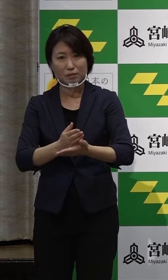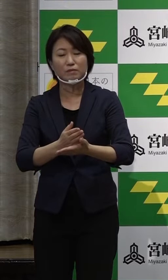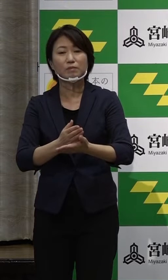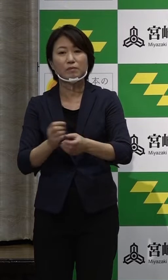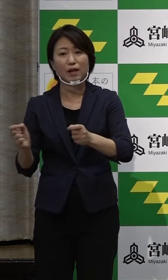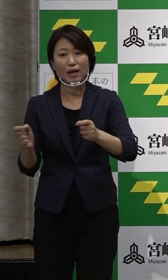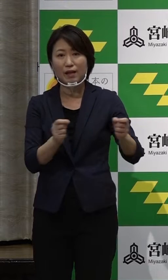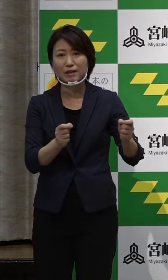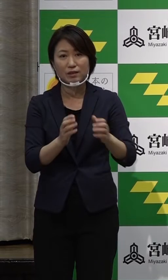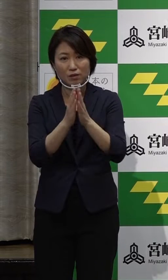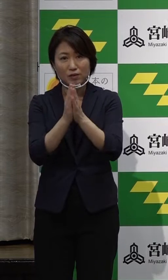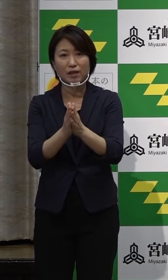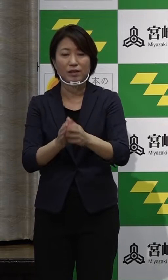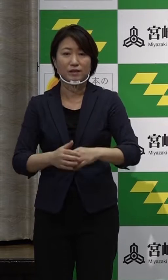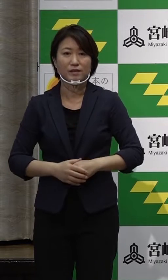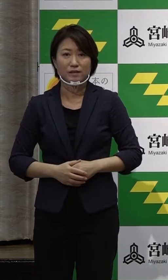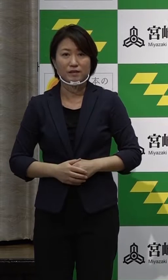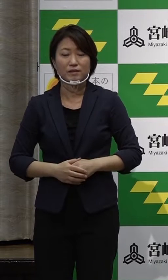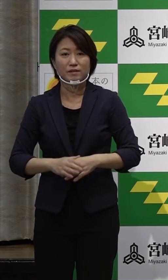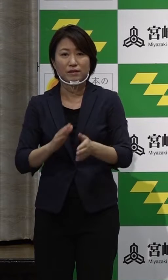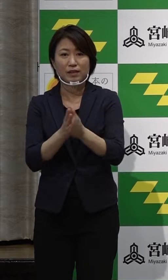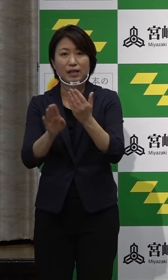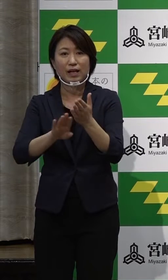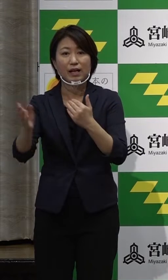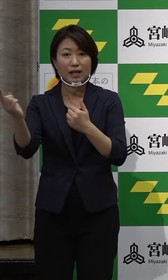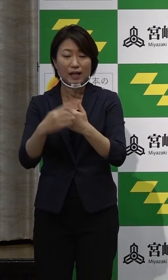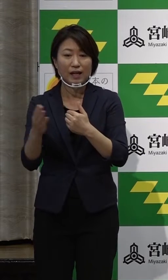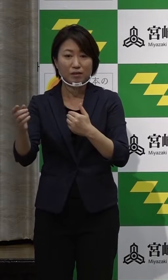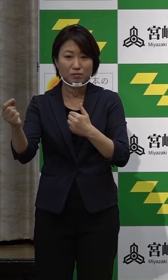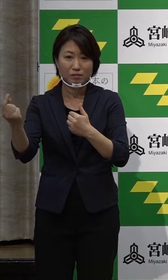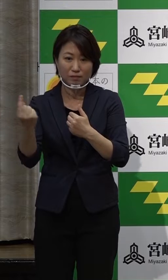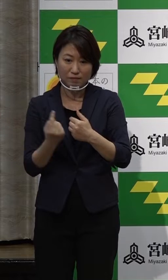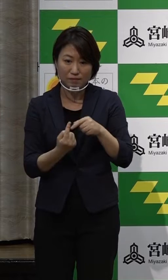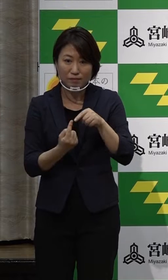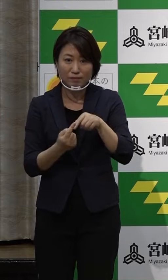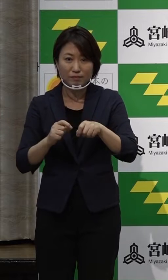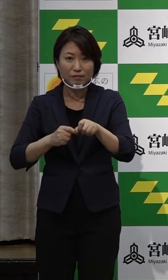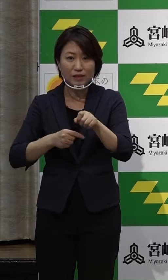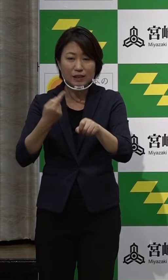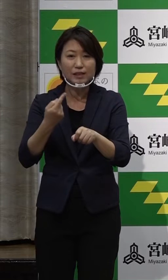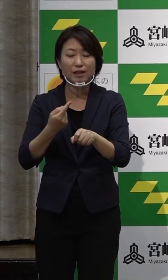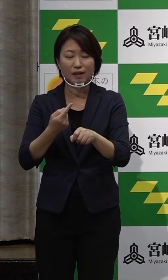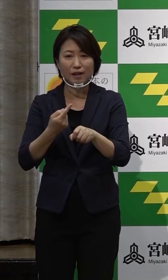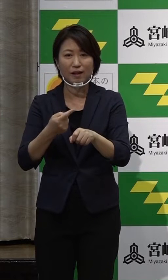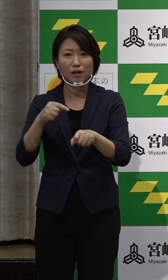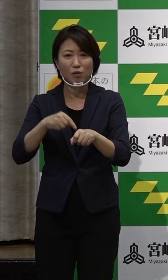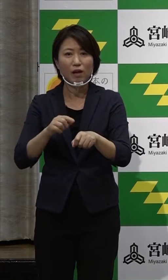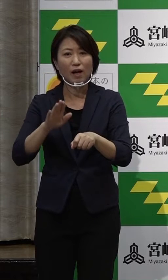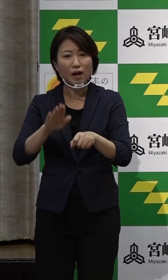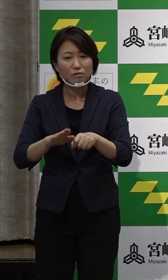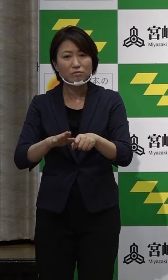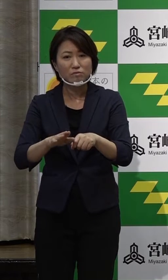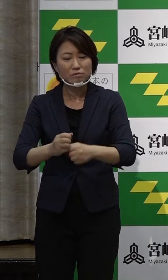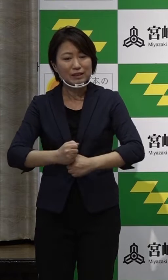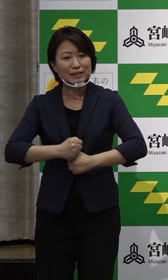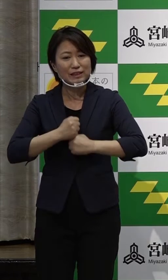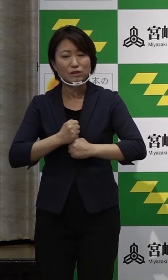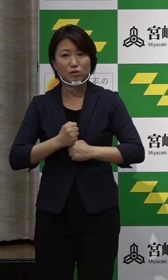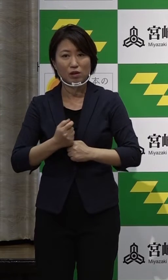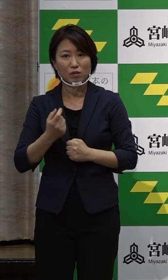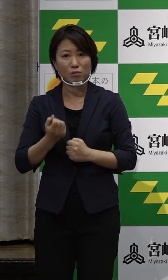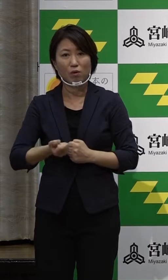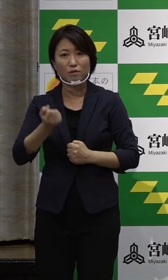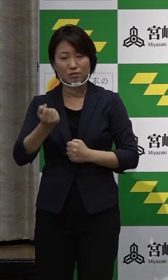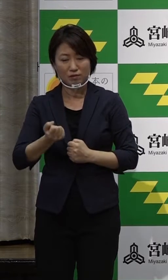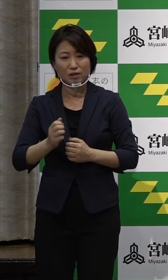く、そして県外由来の感染が広がりかねない状況にあるという緊張感を持って県内におい